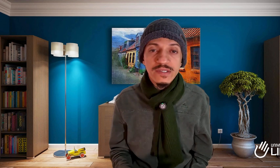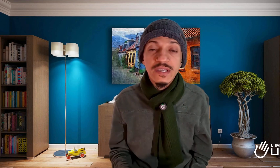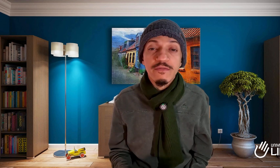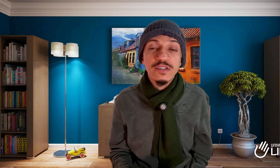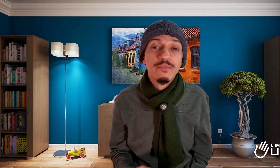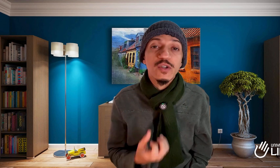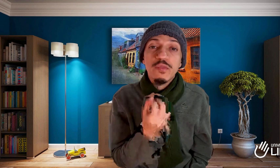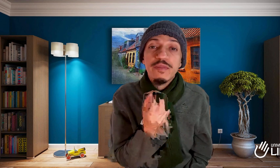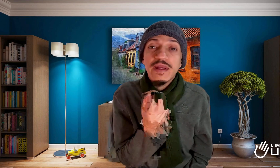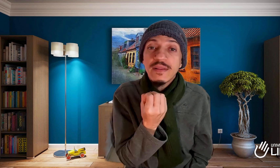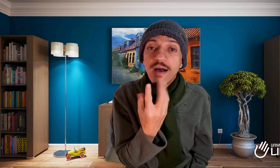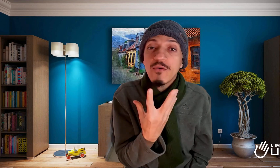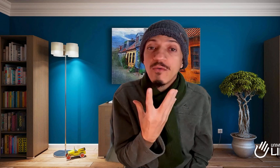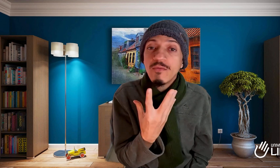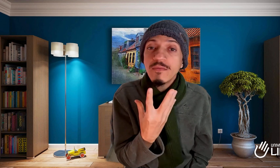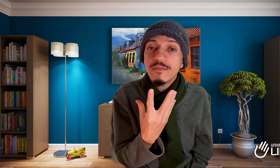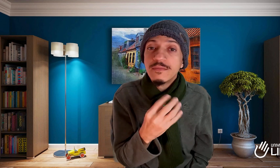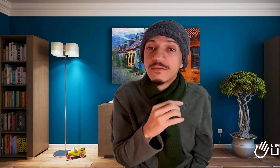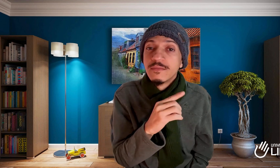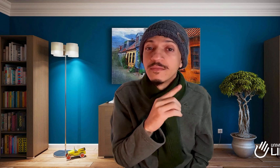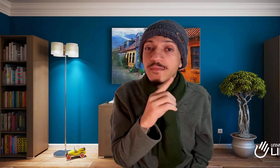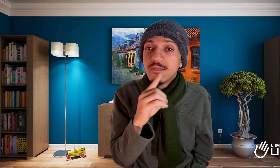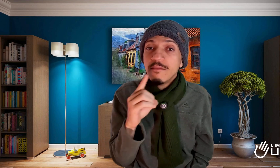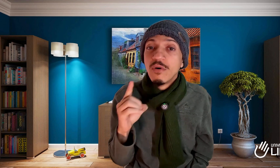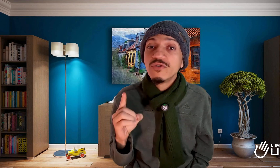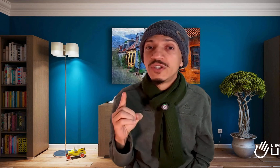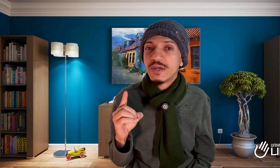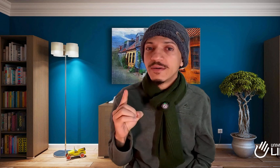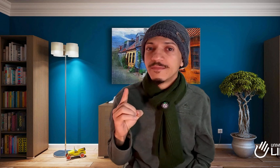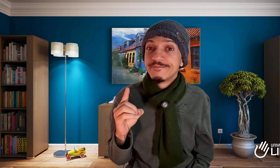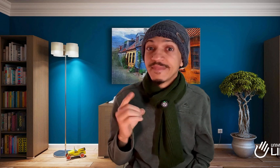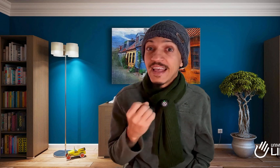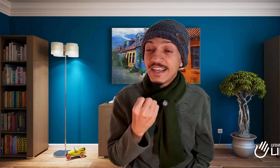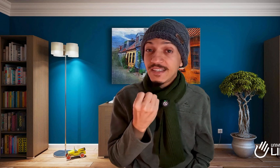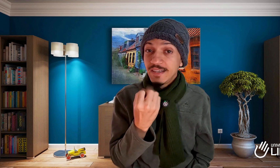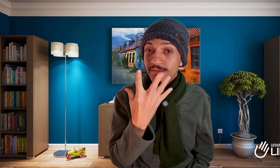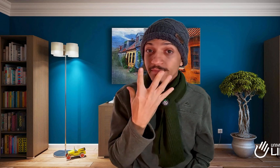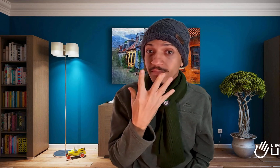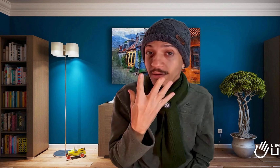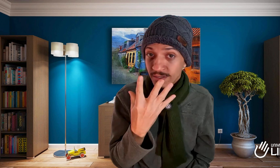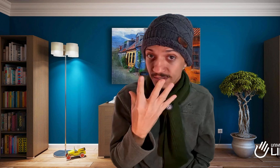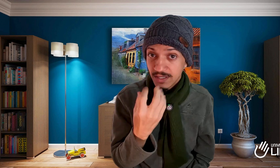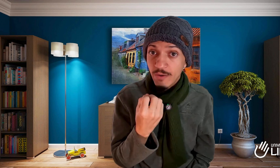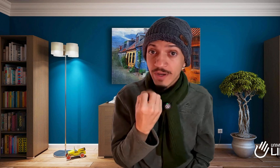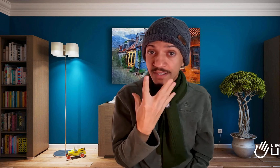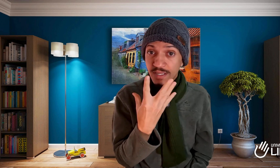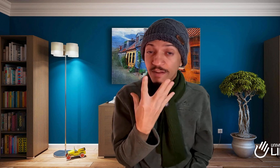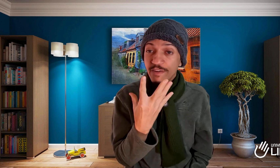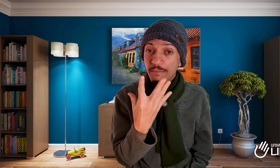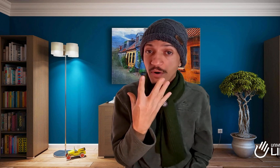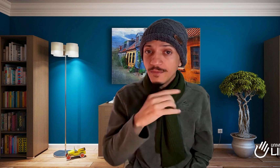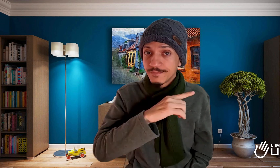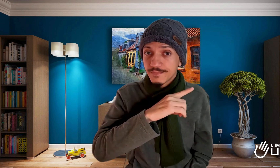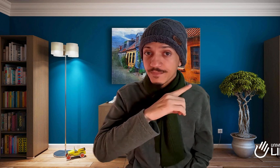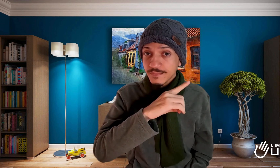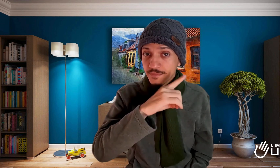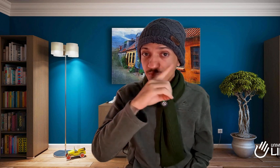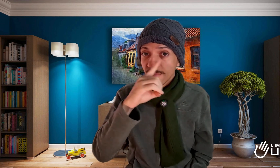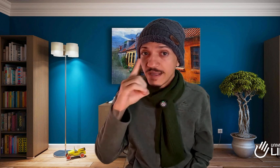você pode cumprimentar com um bom dia. Esse sinal aqui significa bom e esse